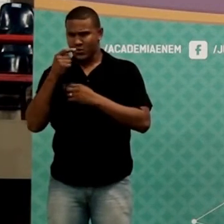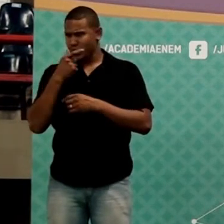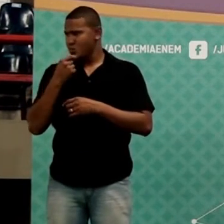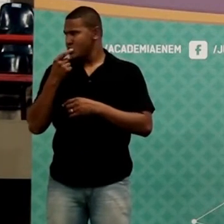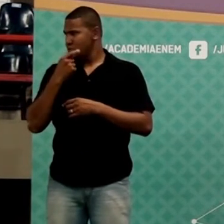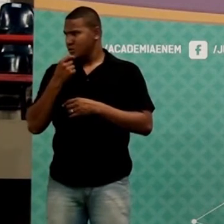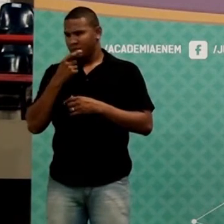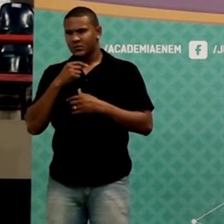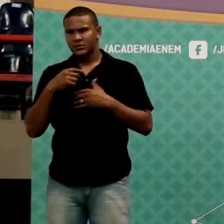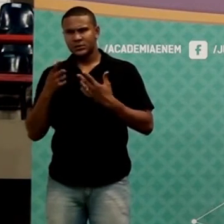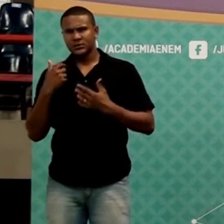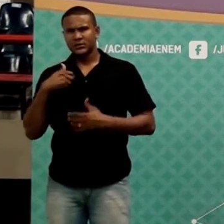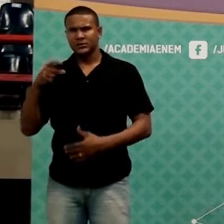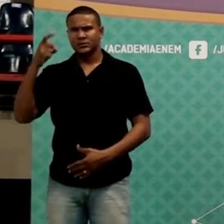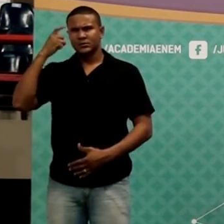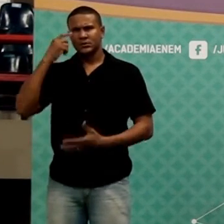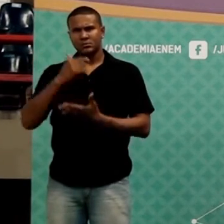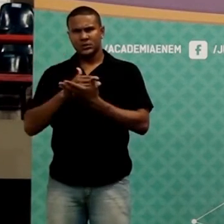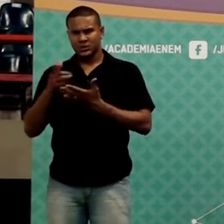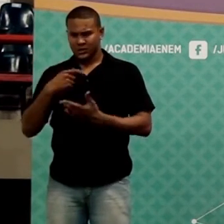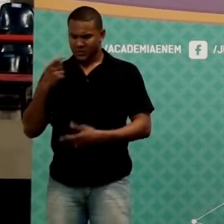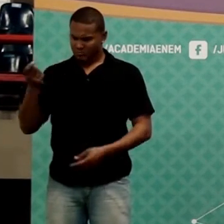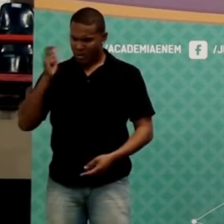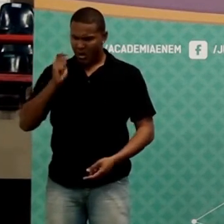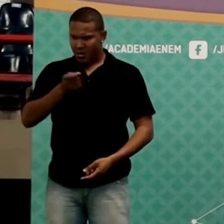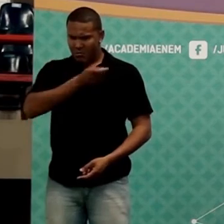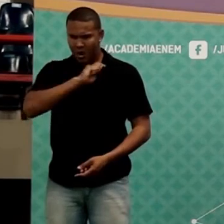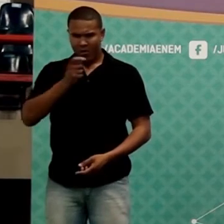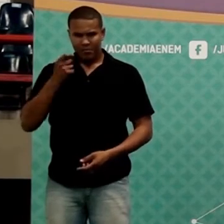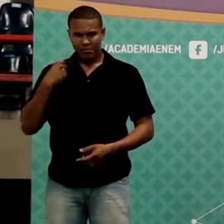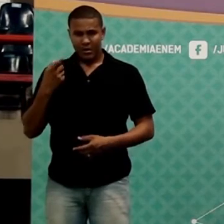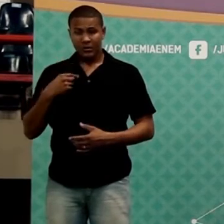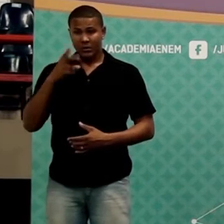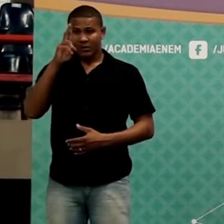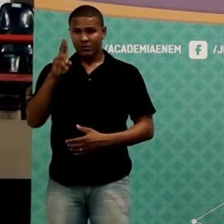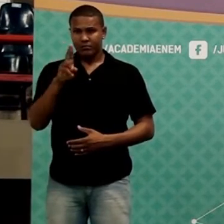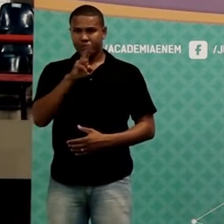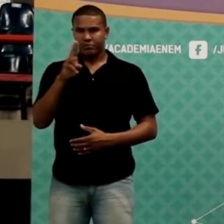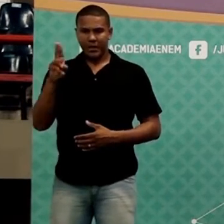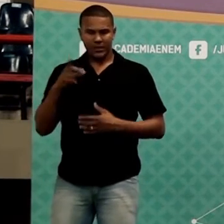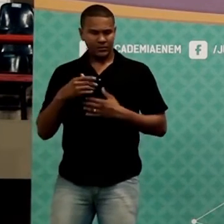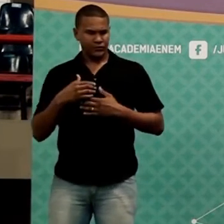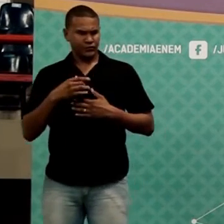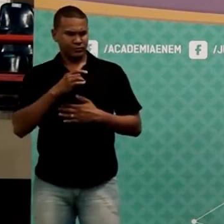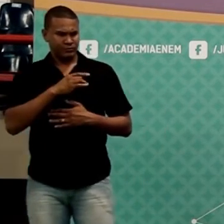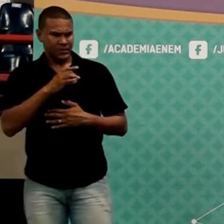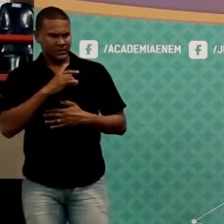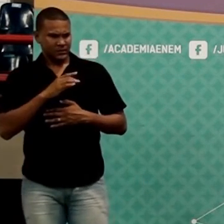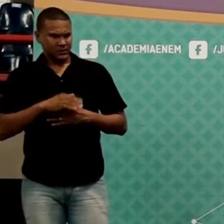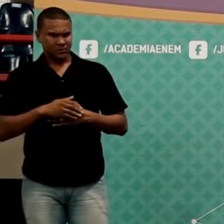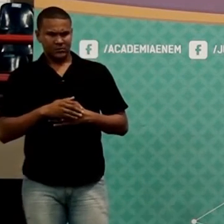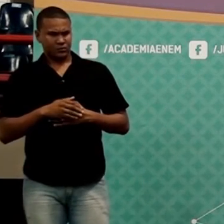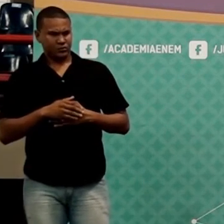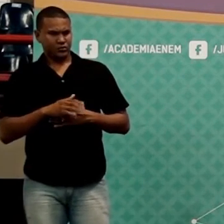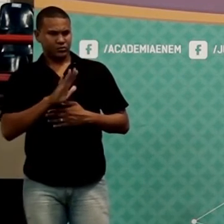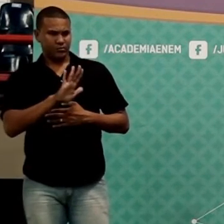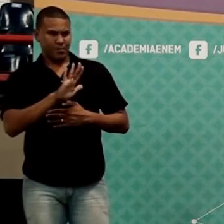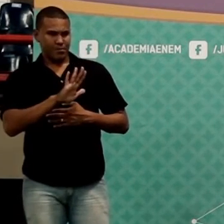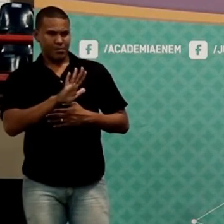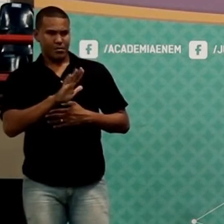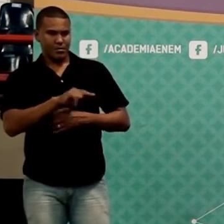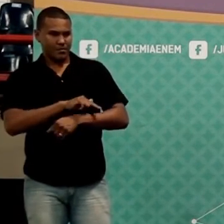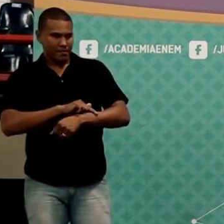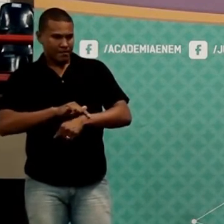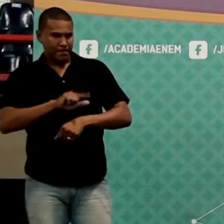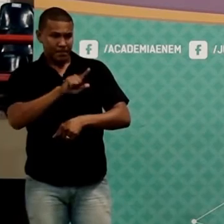seguinte: começou a se castigar tanto que os padres responsáveis por ele, com medo, deram a função dele ser mensageiro.